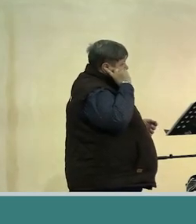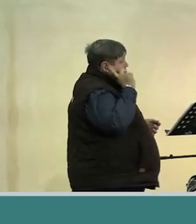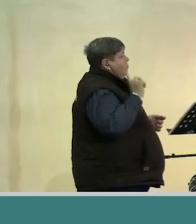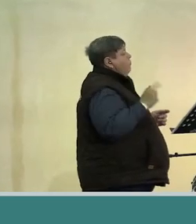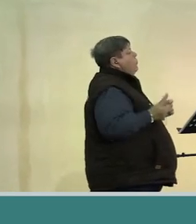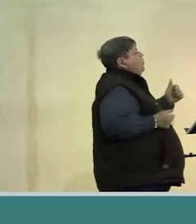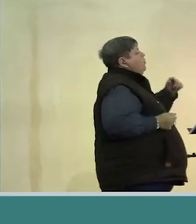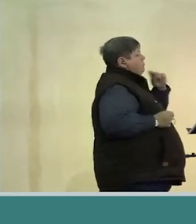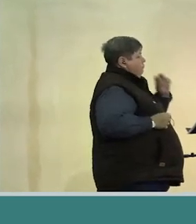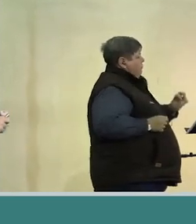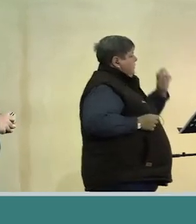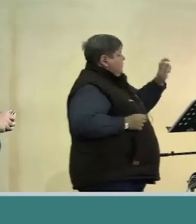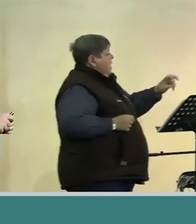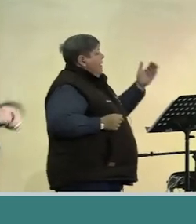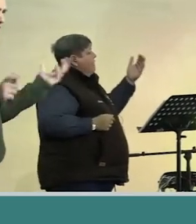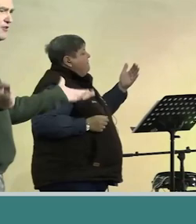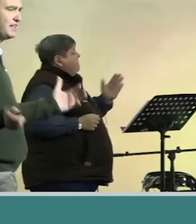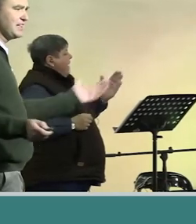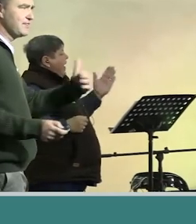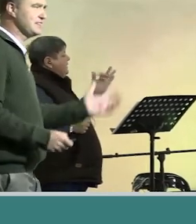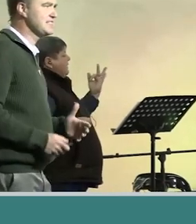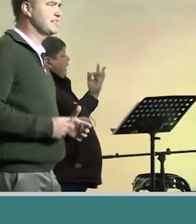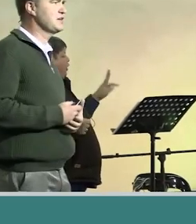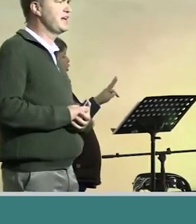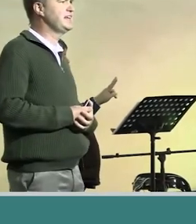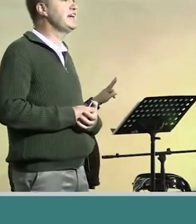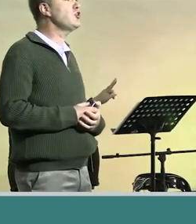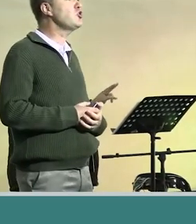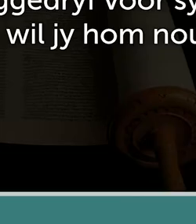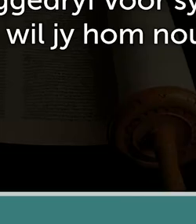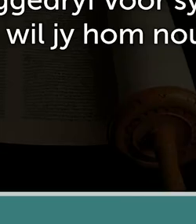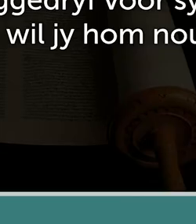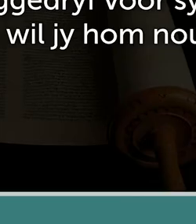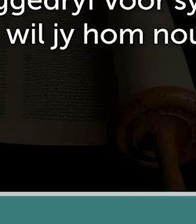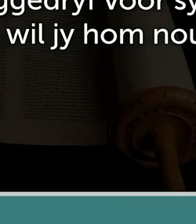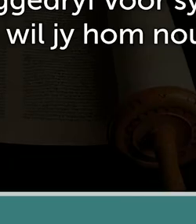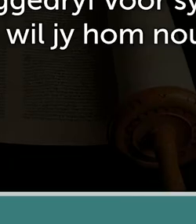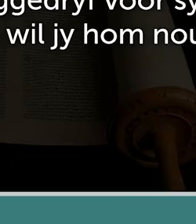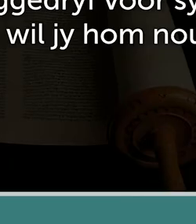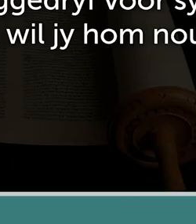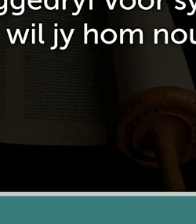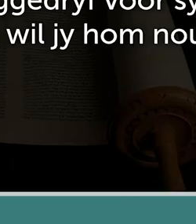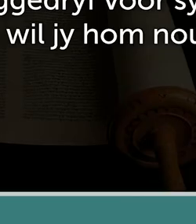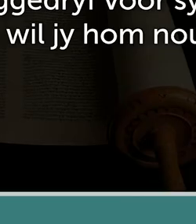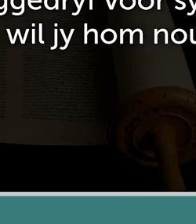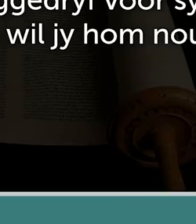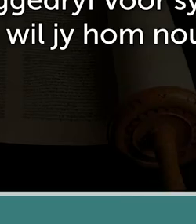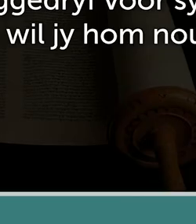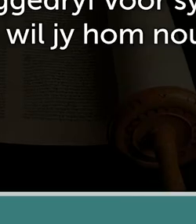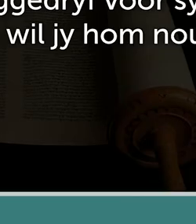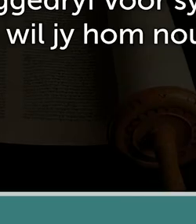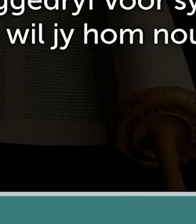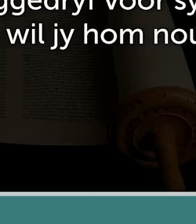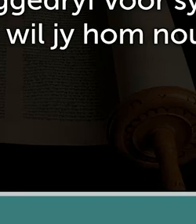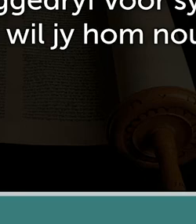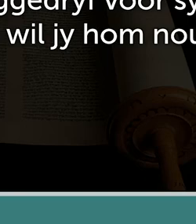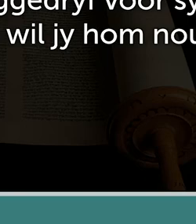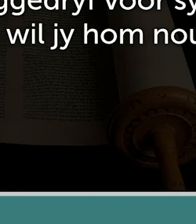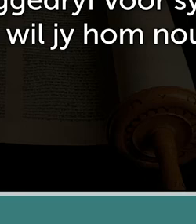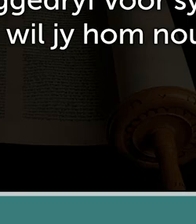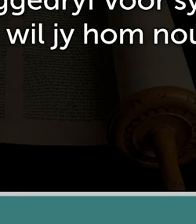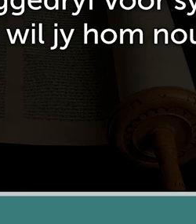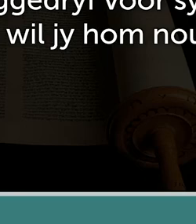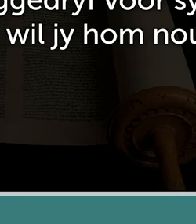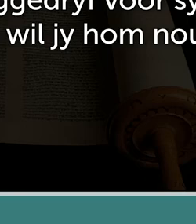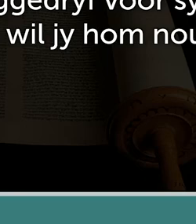by vers 23 en ek gaan nou inkleer wat tussen het gebeur die Heere God van Israel het die ammonite weggedruid dit is nou dit is